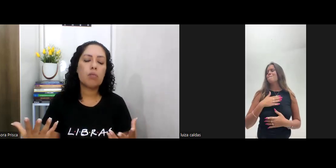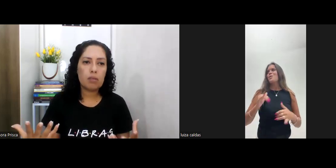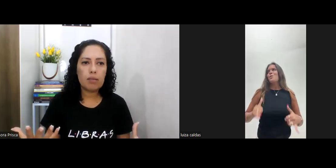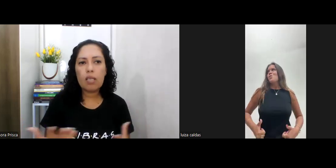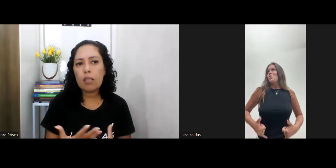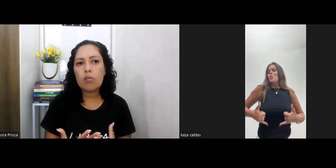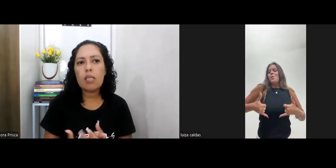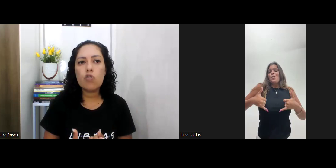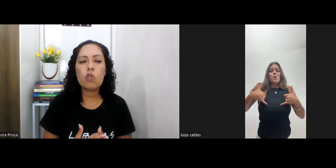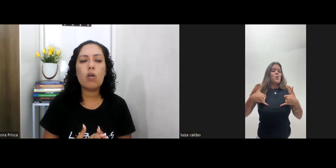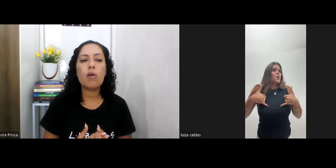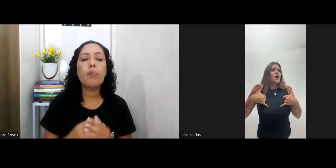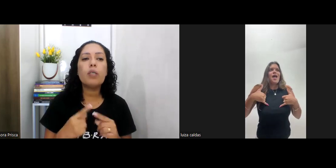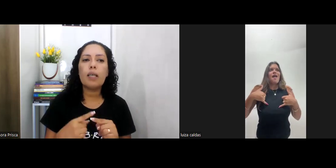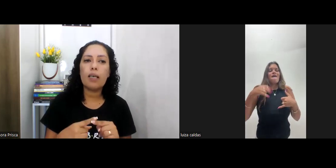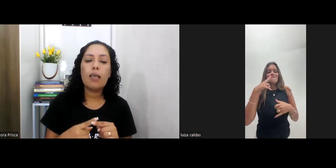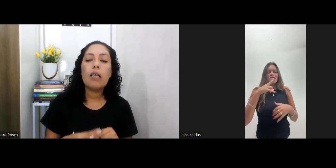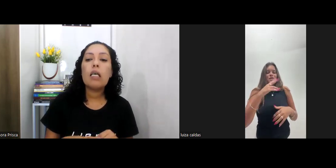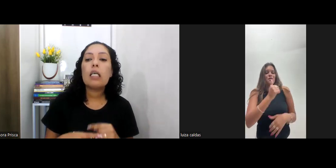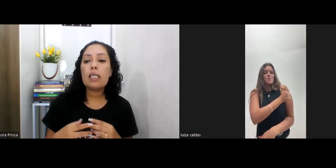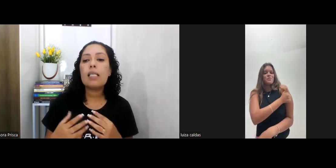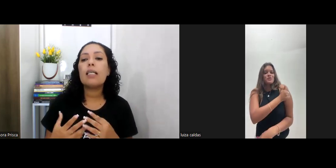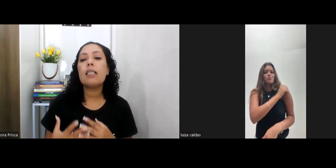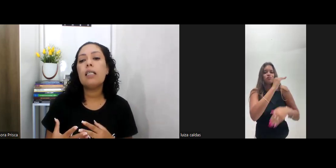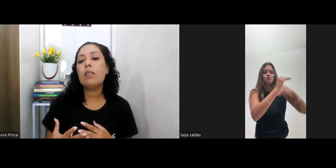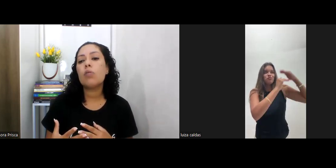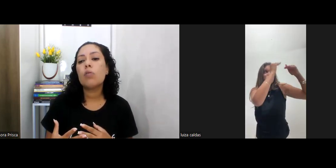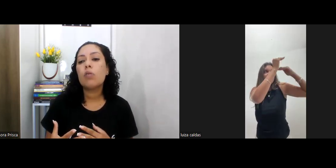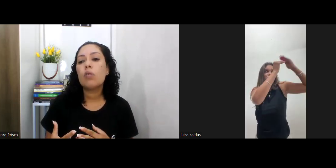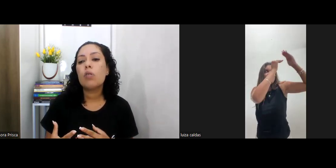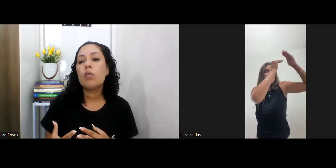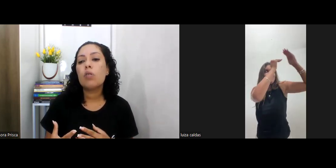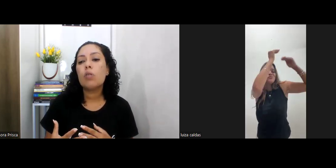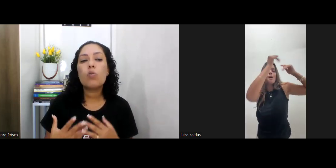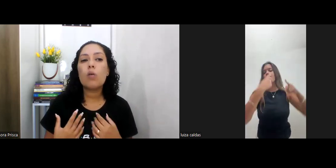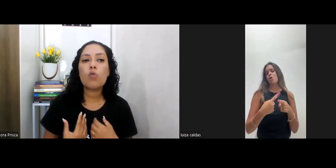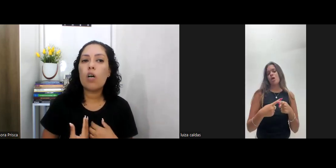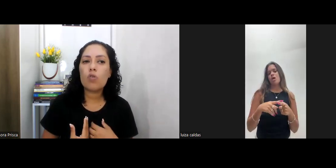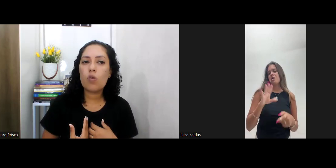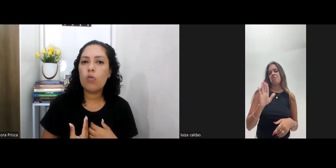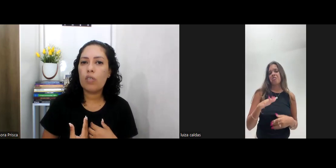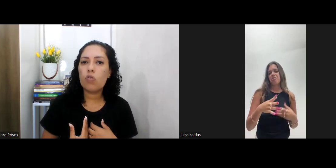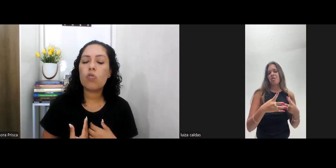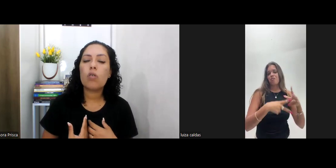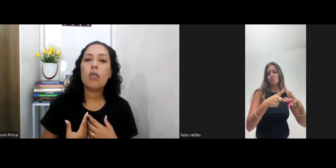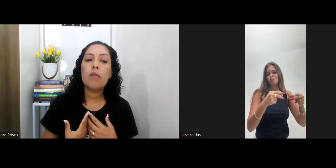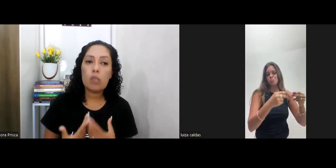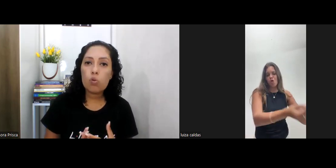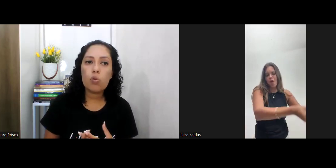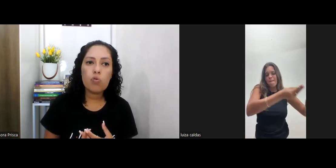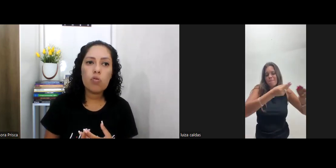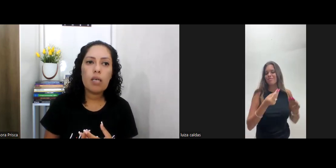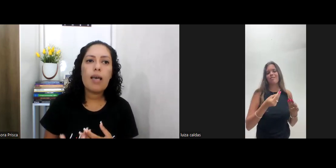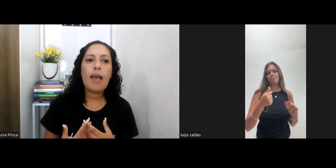evoluindo dentro desse idioma. Por quê? Quem sai ganhando não somos nós, ouvintes, mas